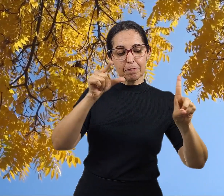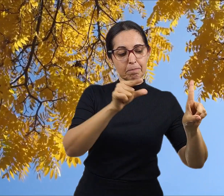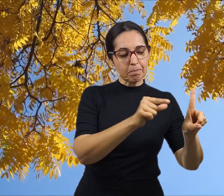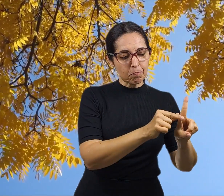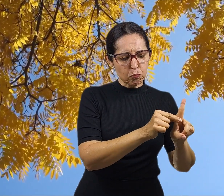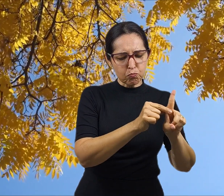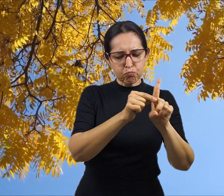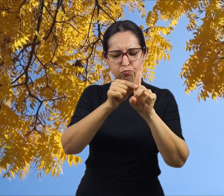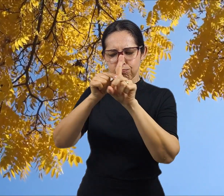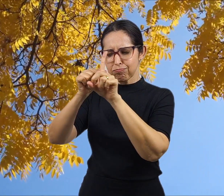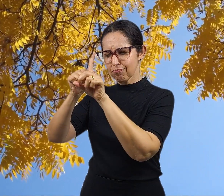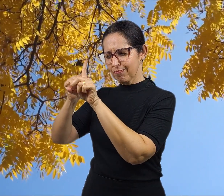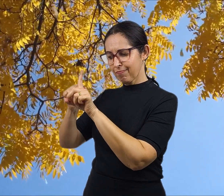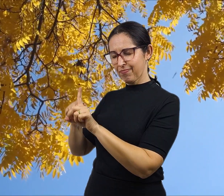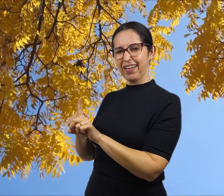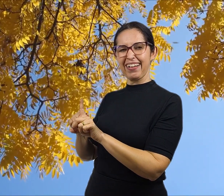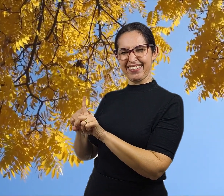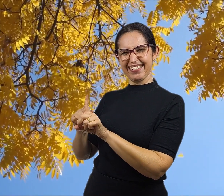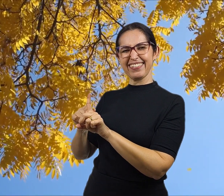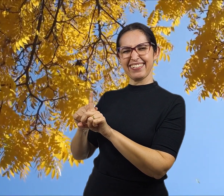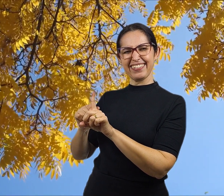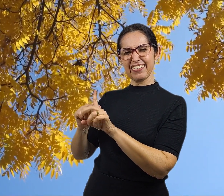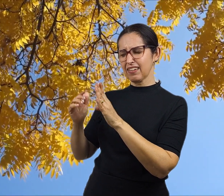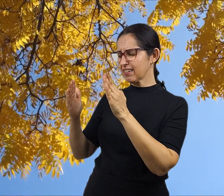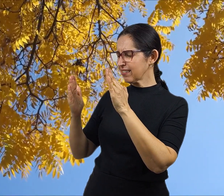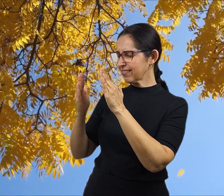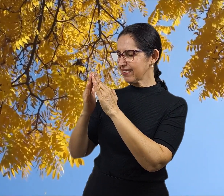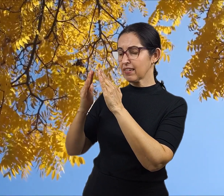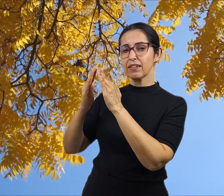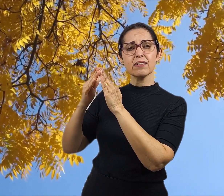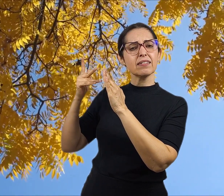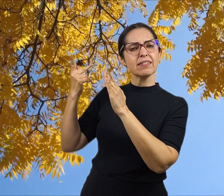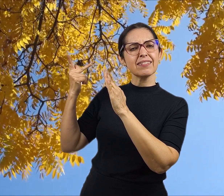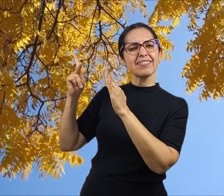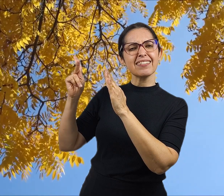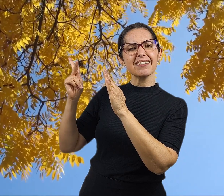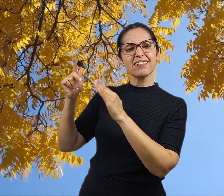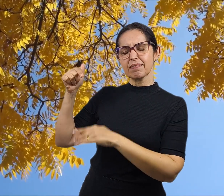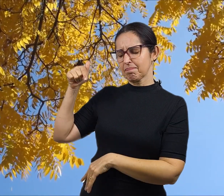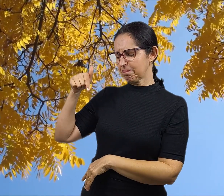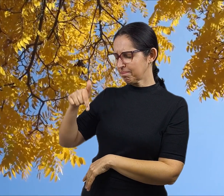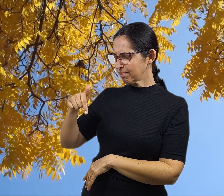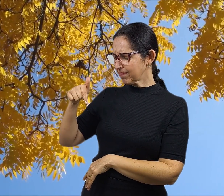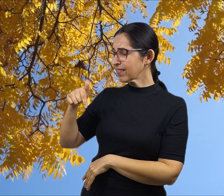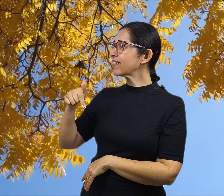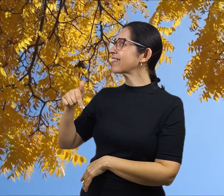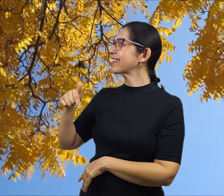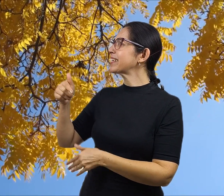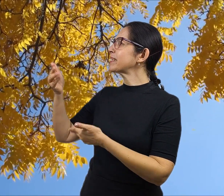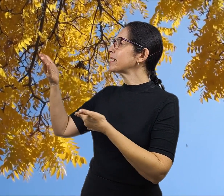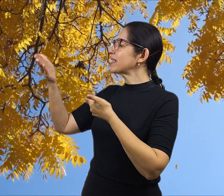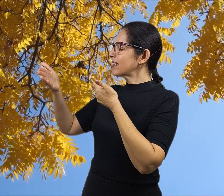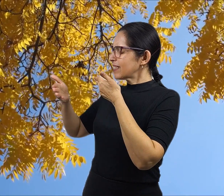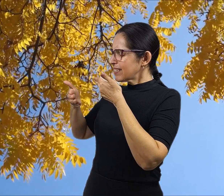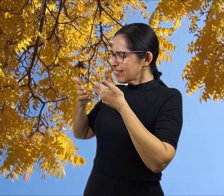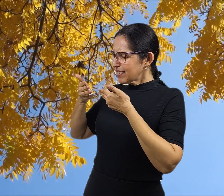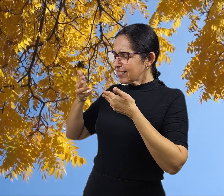Betel. Até que o Senhor nos trouxe para a sua casa, e aqui Ele fez deitar a nossa cabeça sobre a